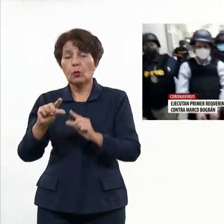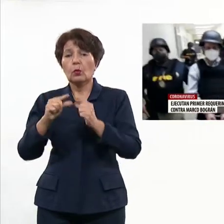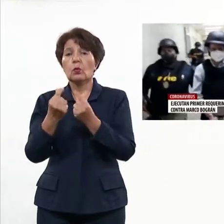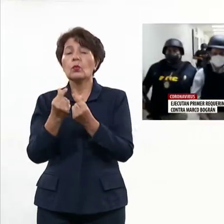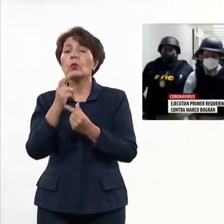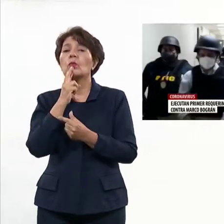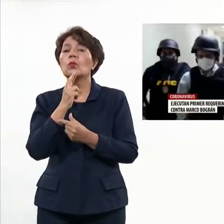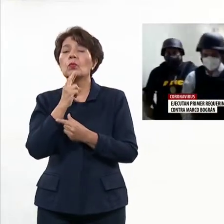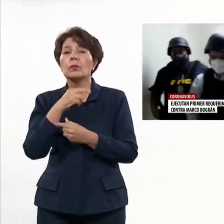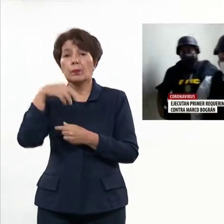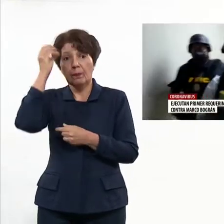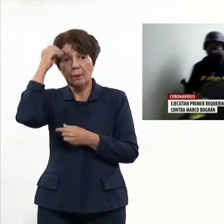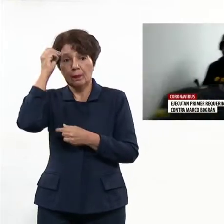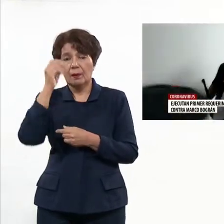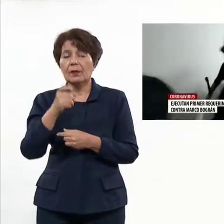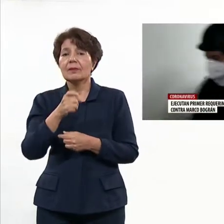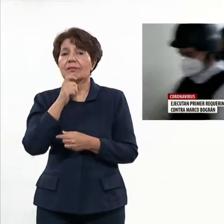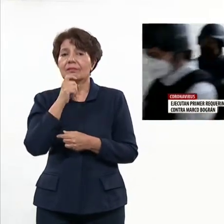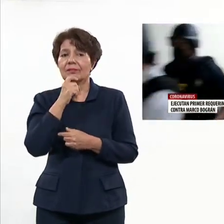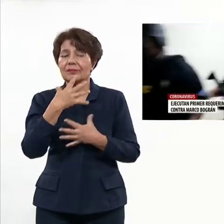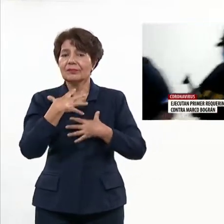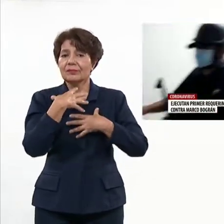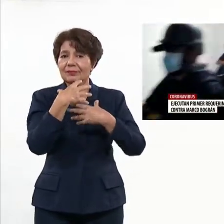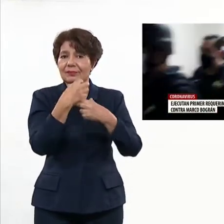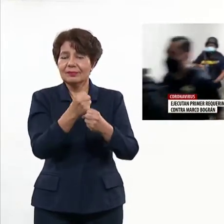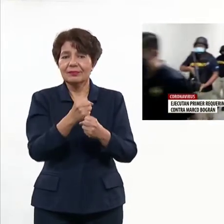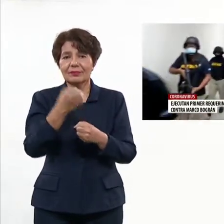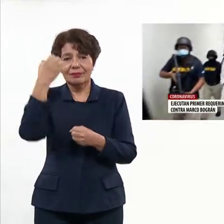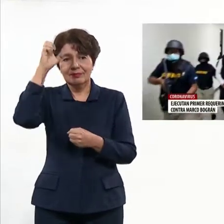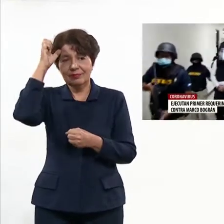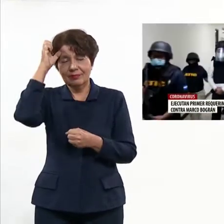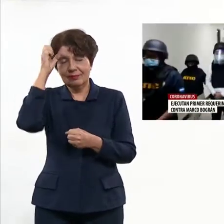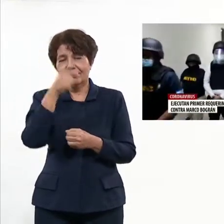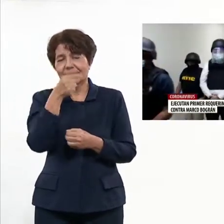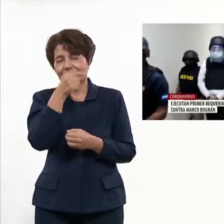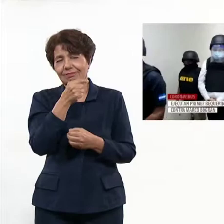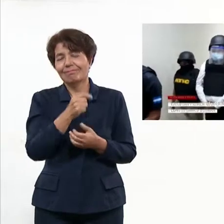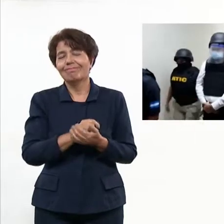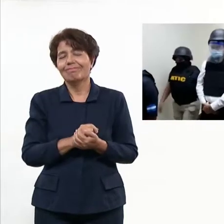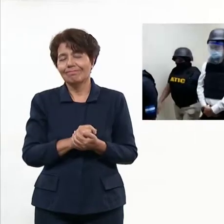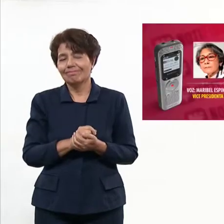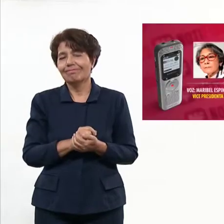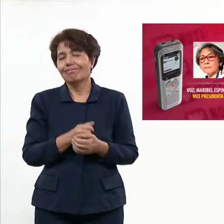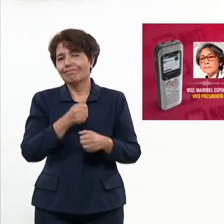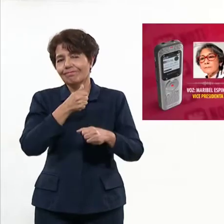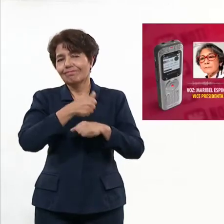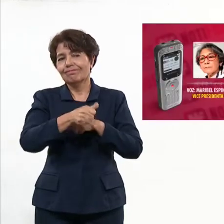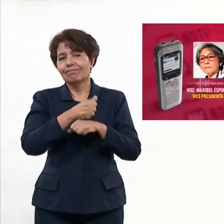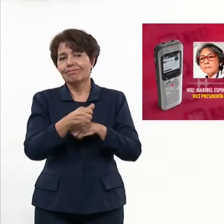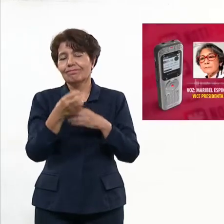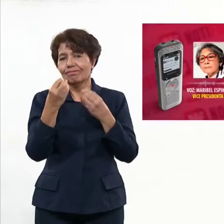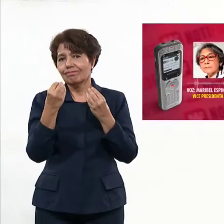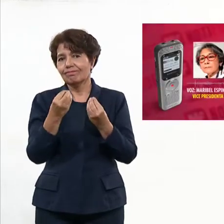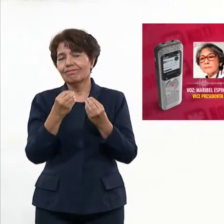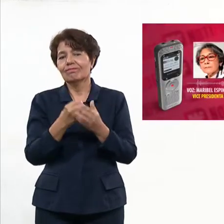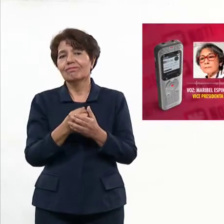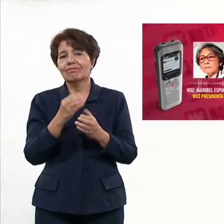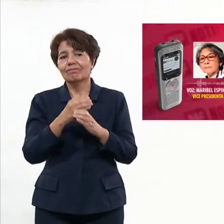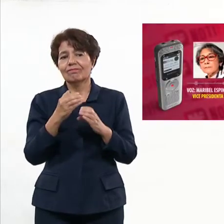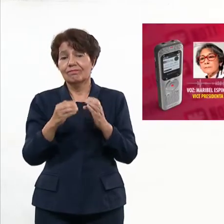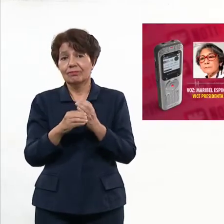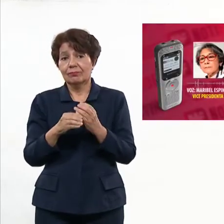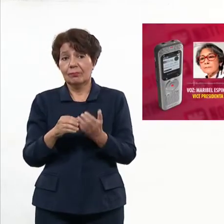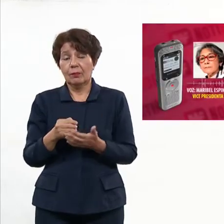son del criterio que es muy difícil confiar cuando un estado ha sido vulnerado en varias ocasiones lo que hemos tenido